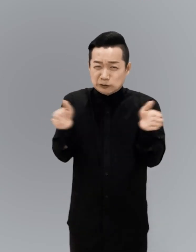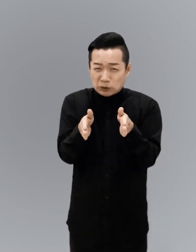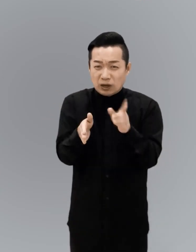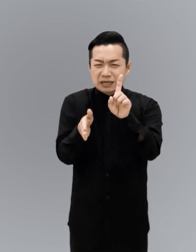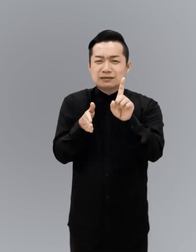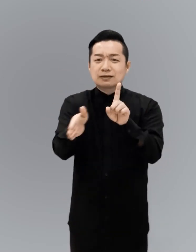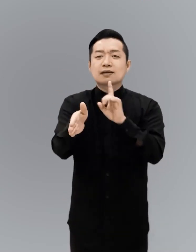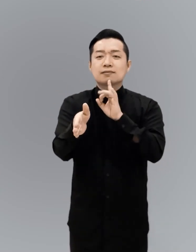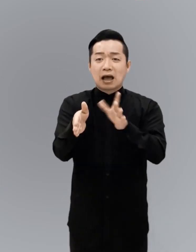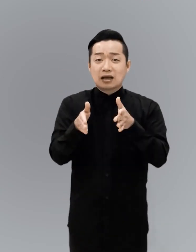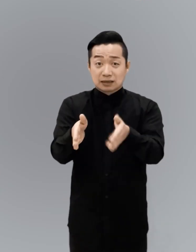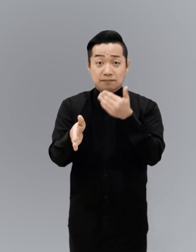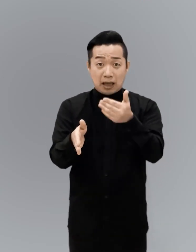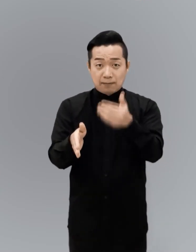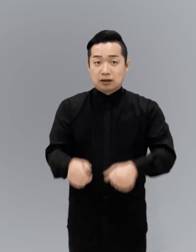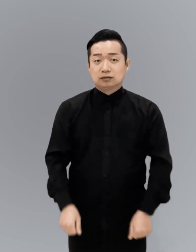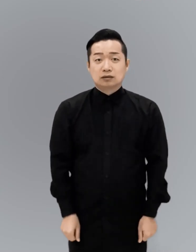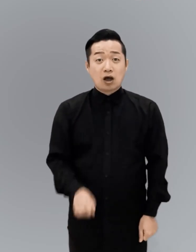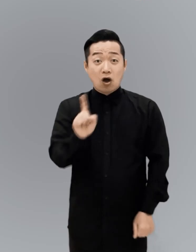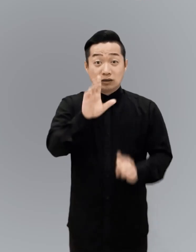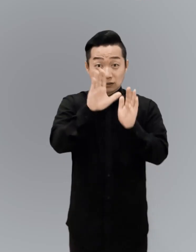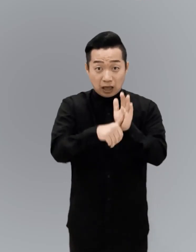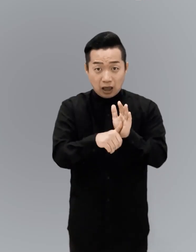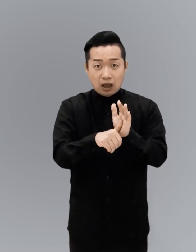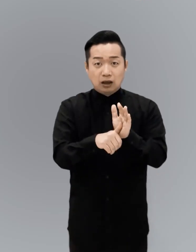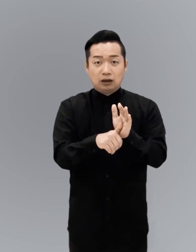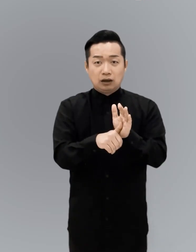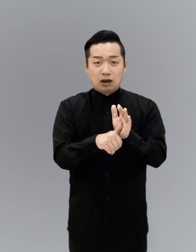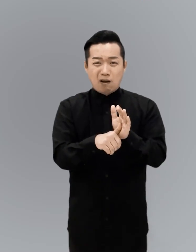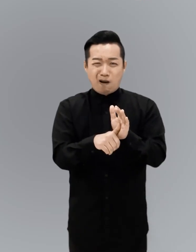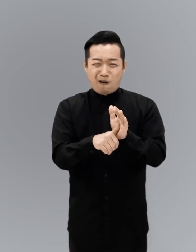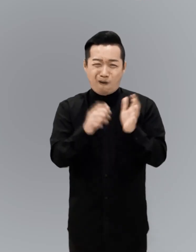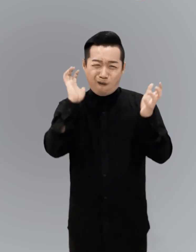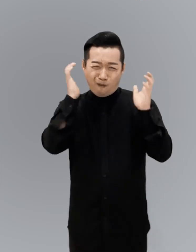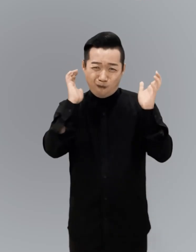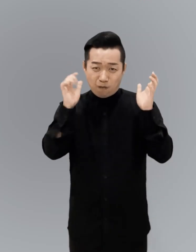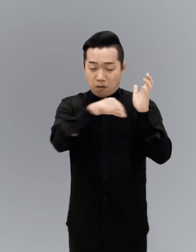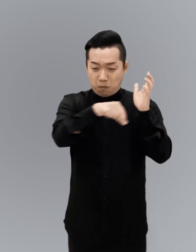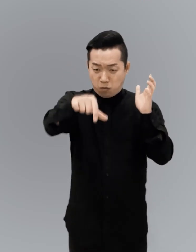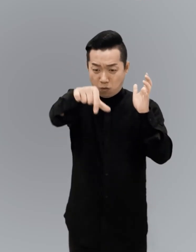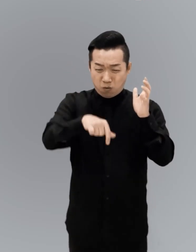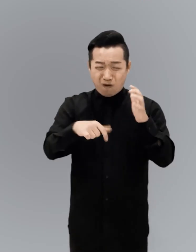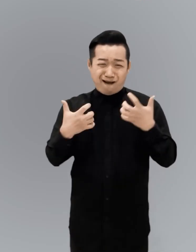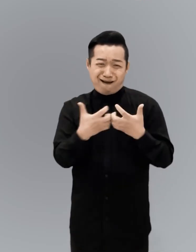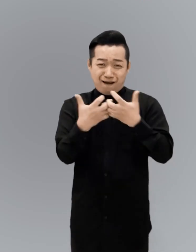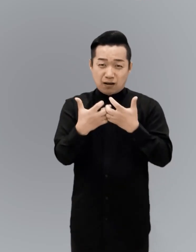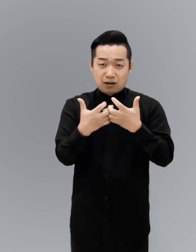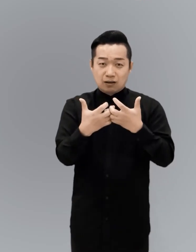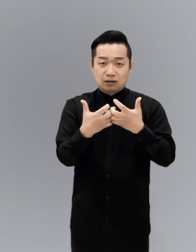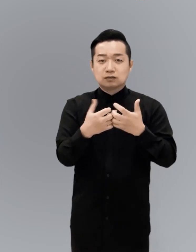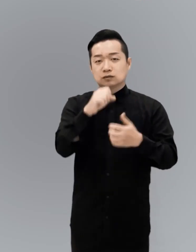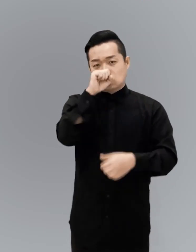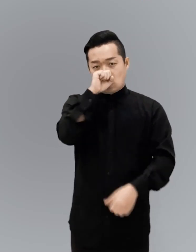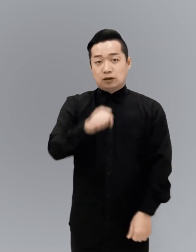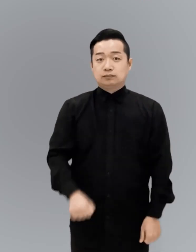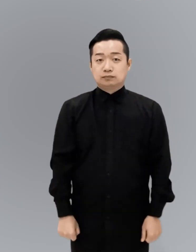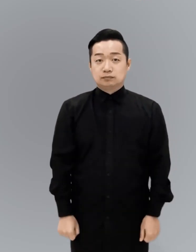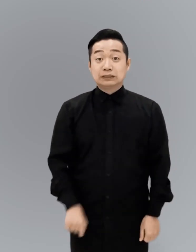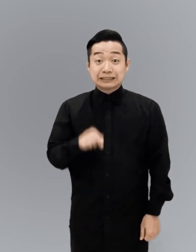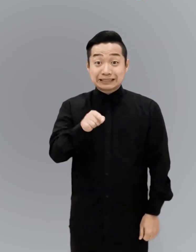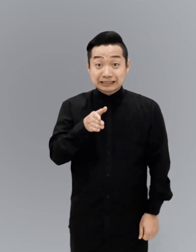되게 좁은 일방통행 길이기도 하고, 어떤 때는 정말 되게 복잡한 교차로이기도 됐으면